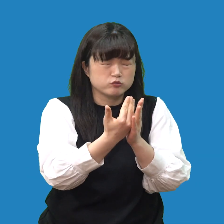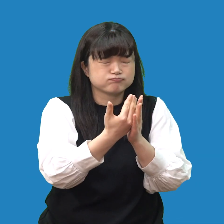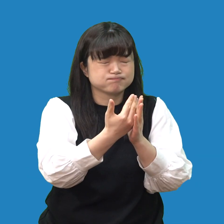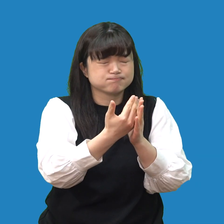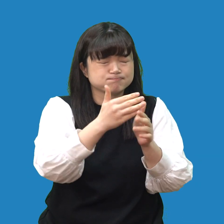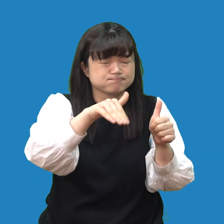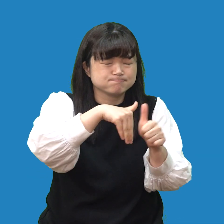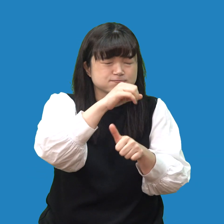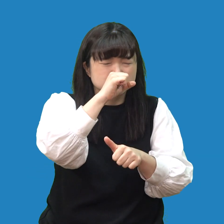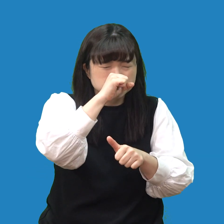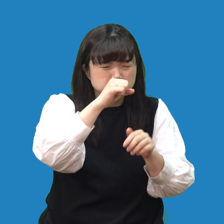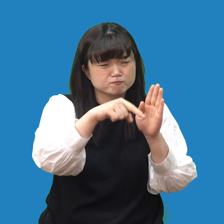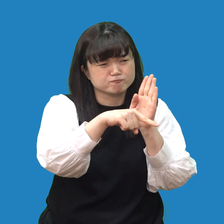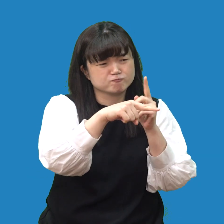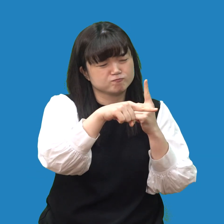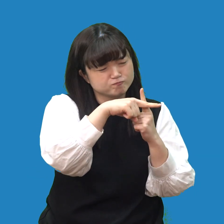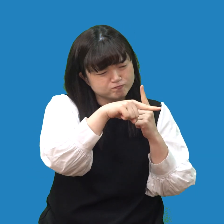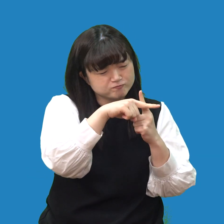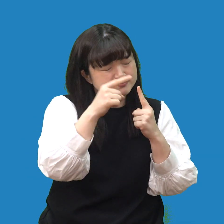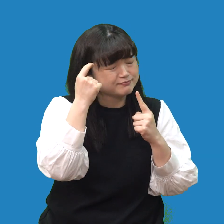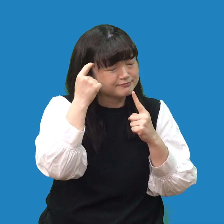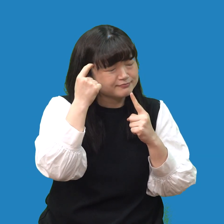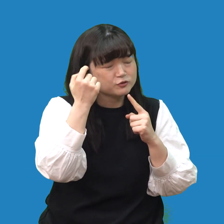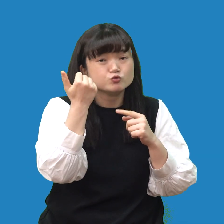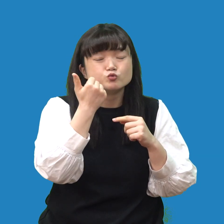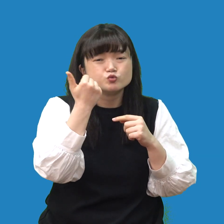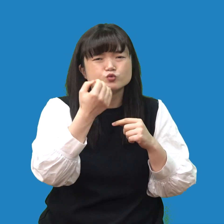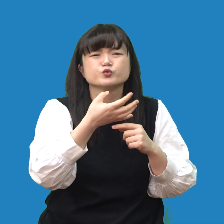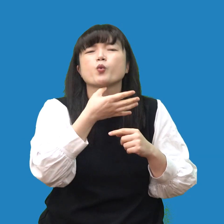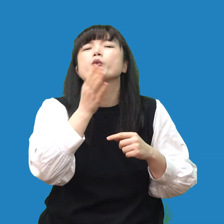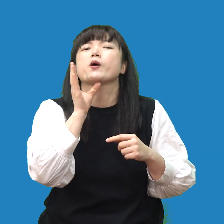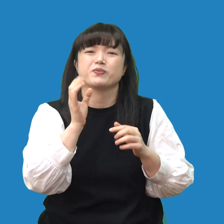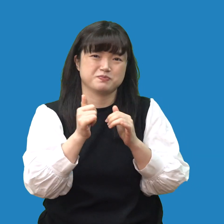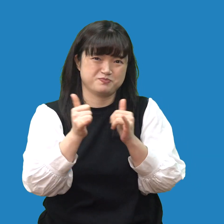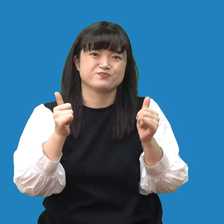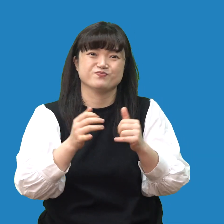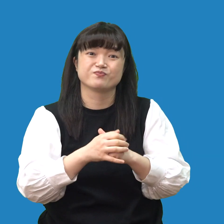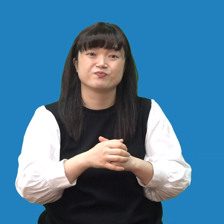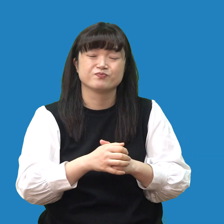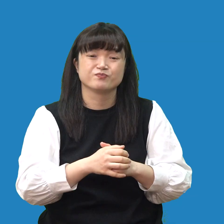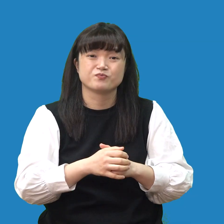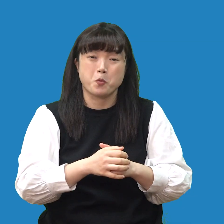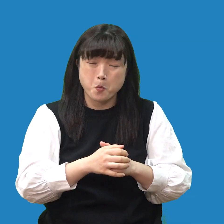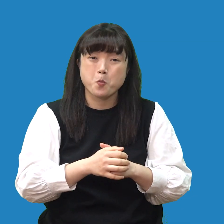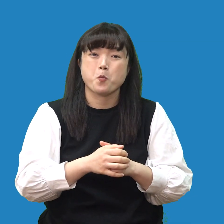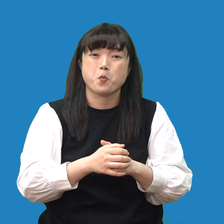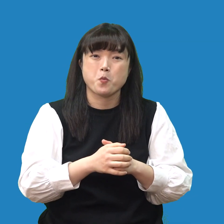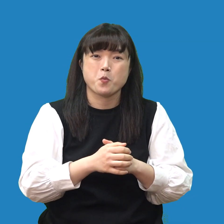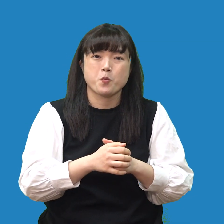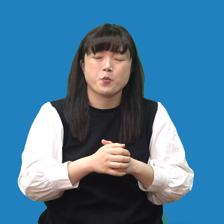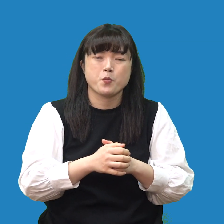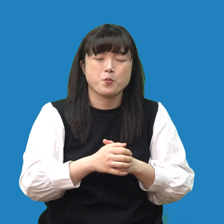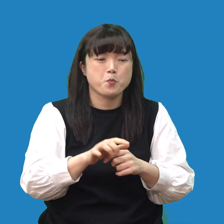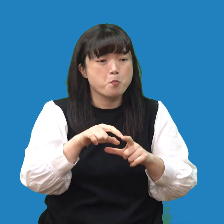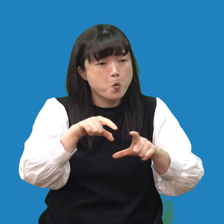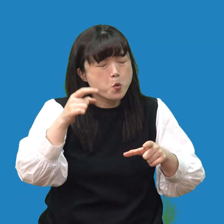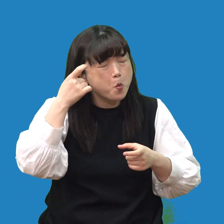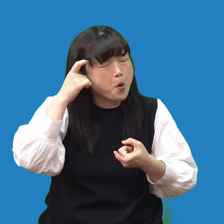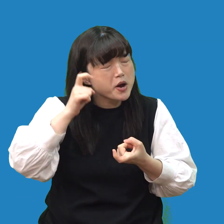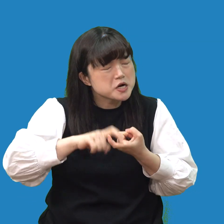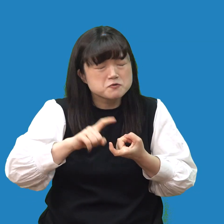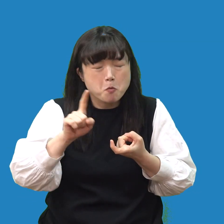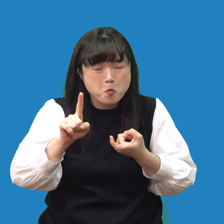면에서 긍정 지표가 높은 세대, 바로 노년기였습니다. 평소 관심사를 묻는